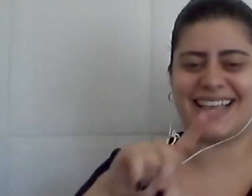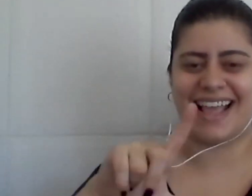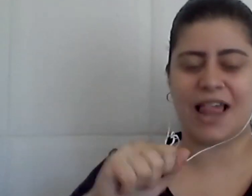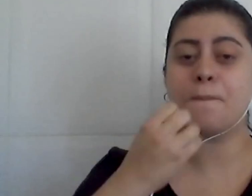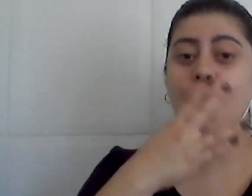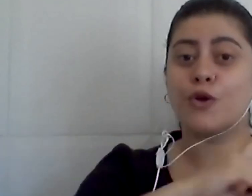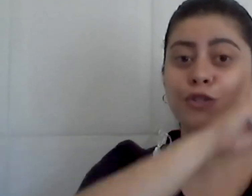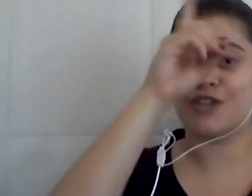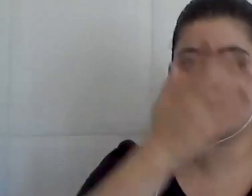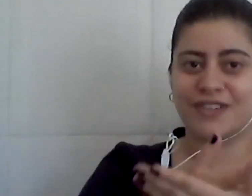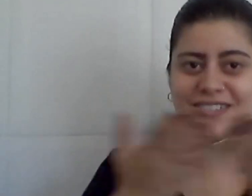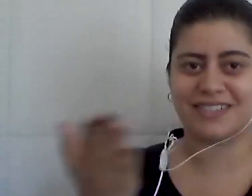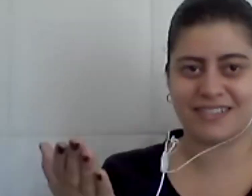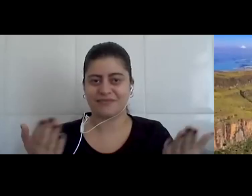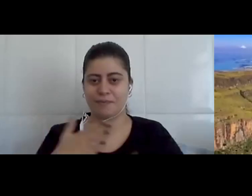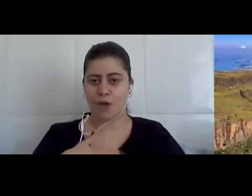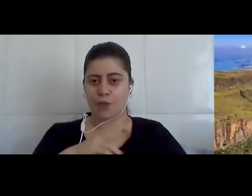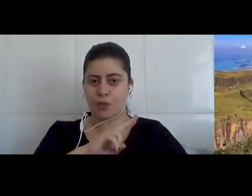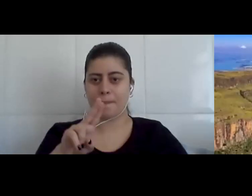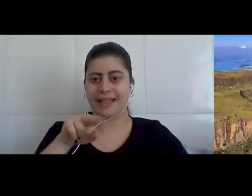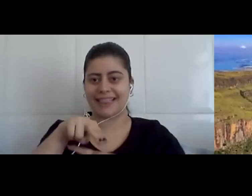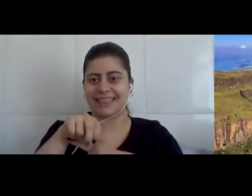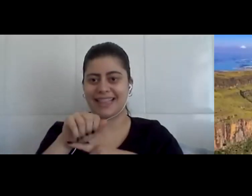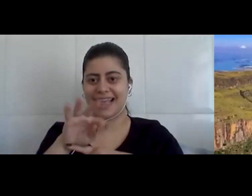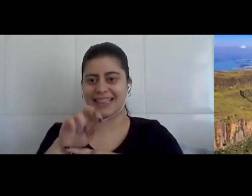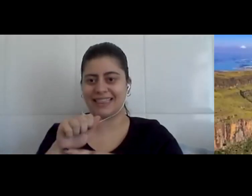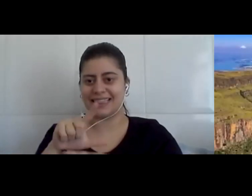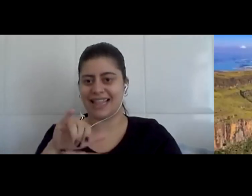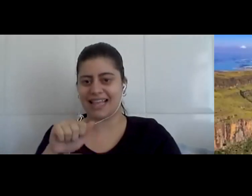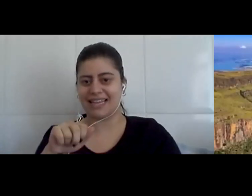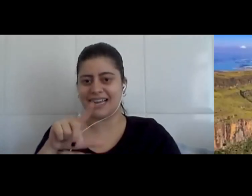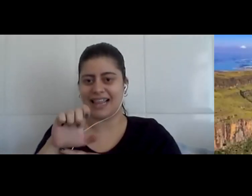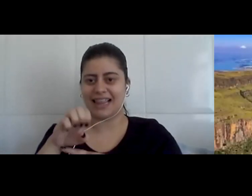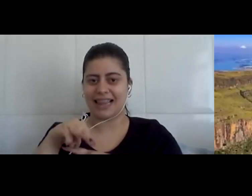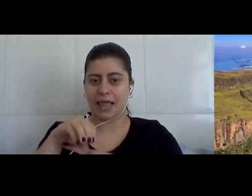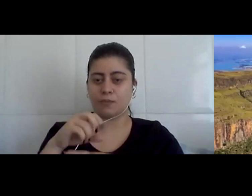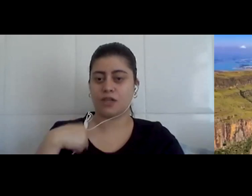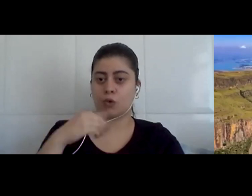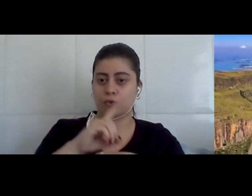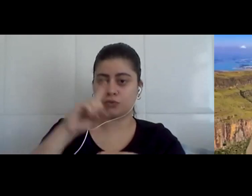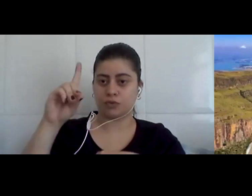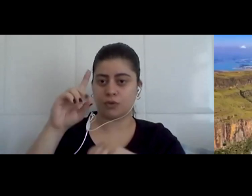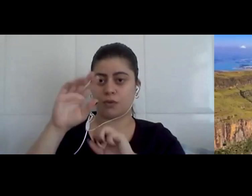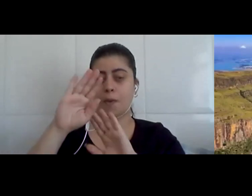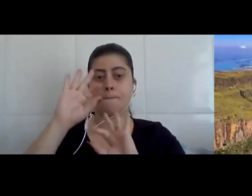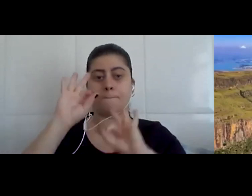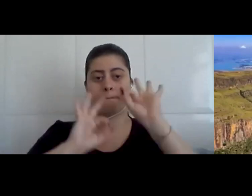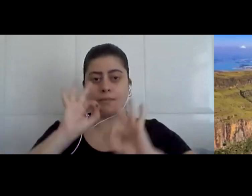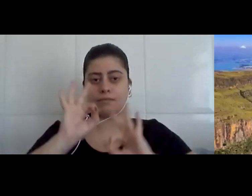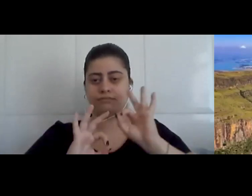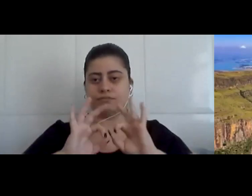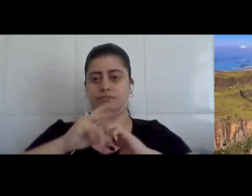todos. Eu sou Natália Lemos, como a Daniela falou, eu sou doutoranda do Programa de Pós-Graduação da Faculdade de